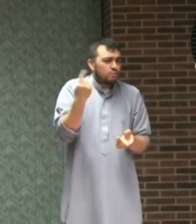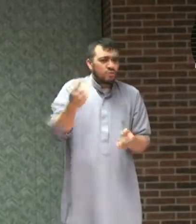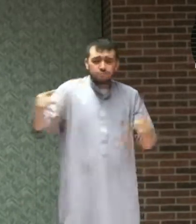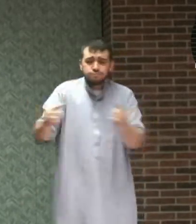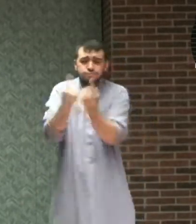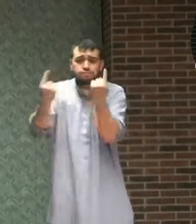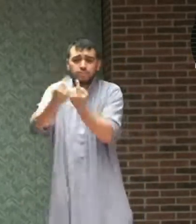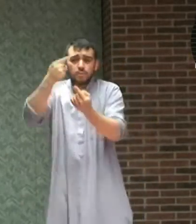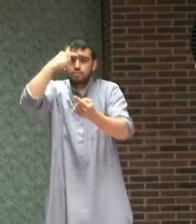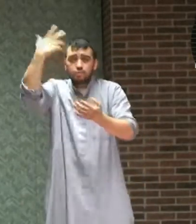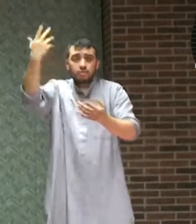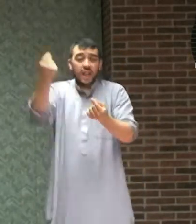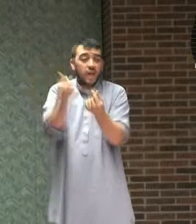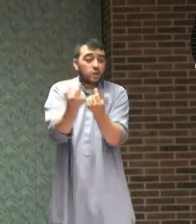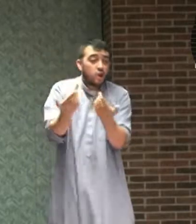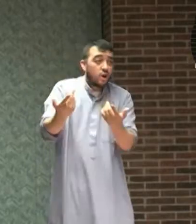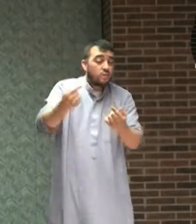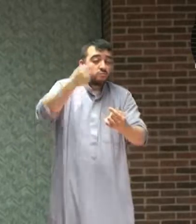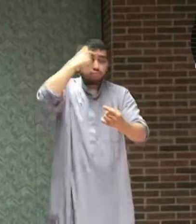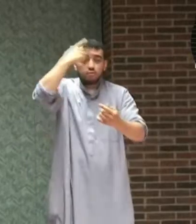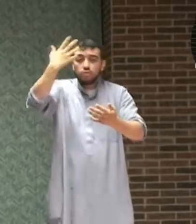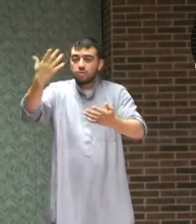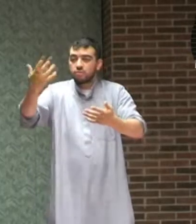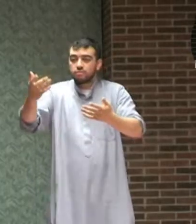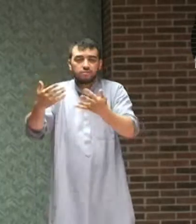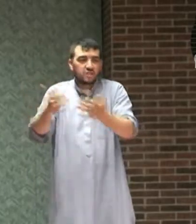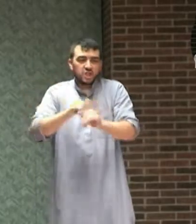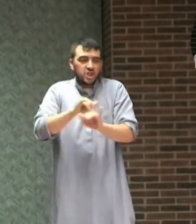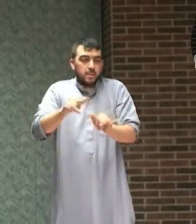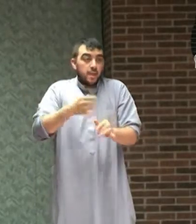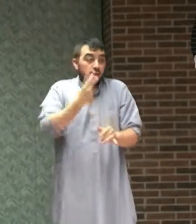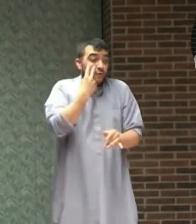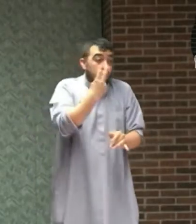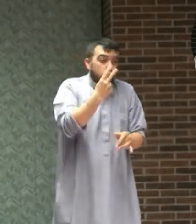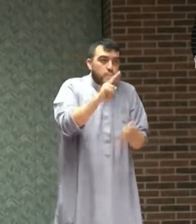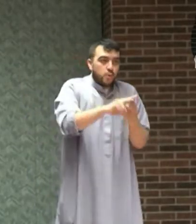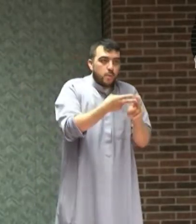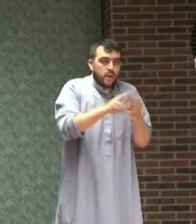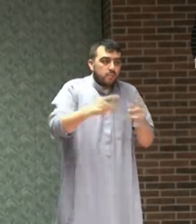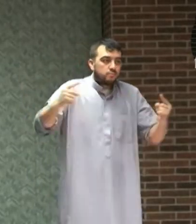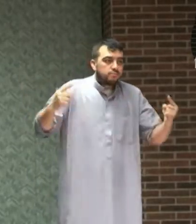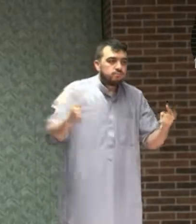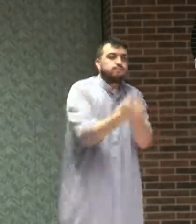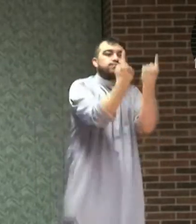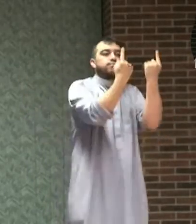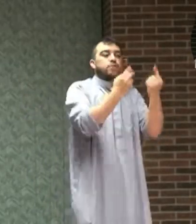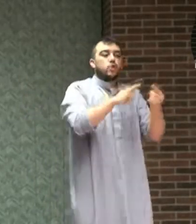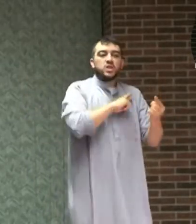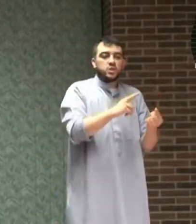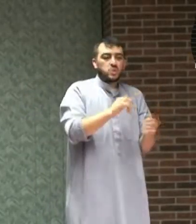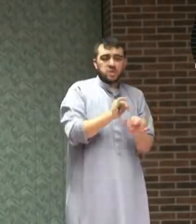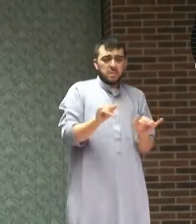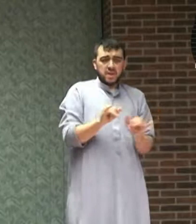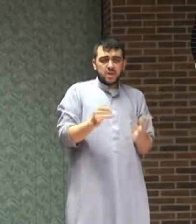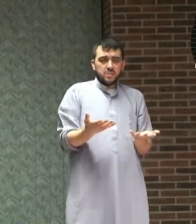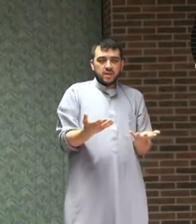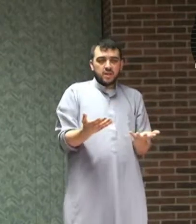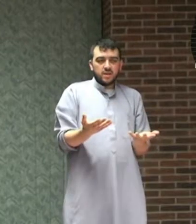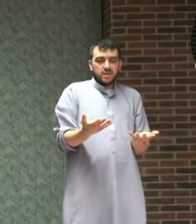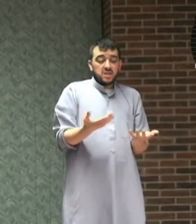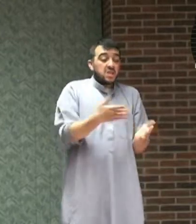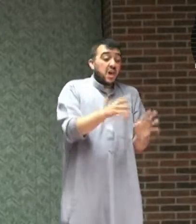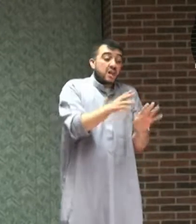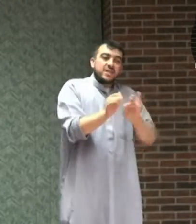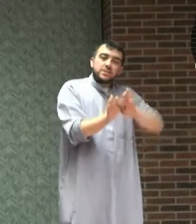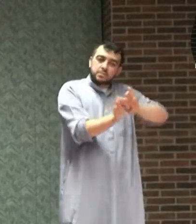je sais pas moi, une sœur qui ferait la guerre à une autre sœur parce qu'elle porte le foulard. Mathalan, ça c'est une autre sorte